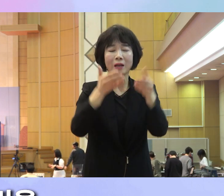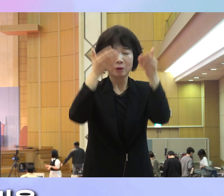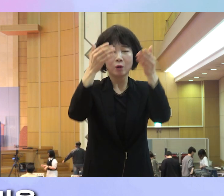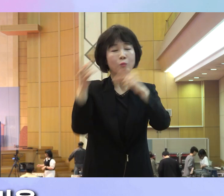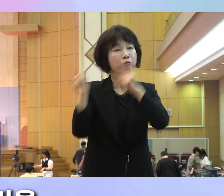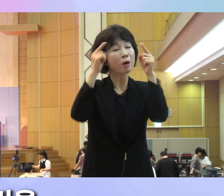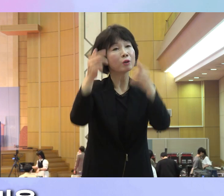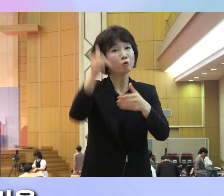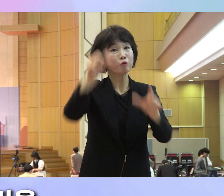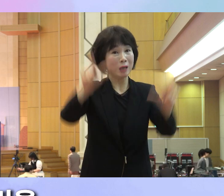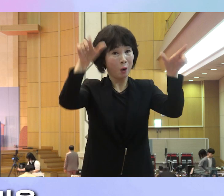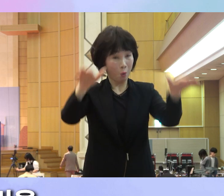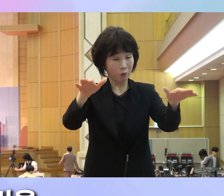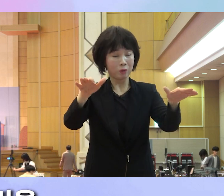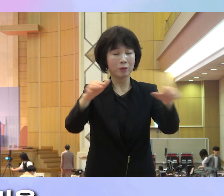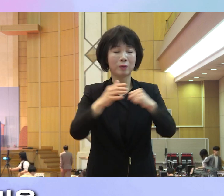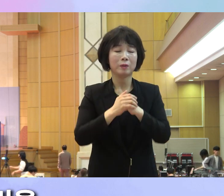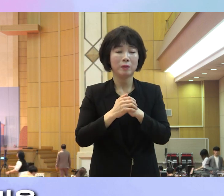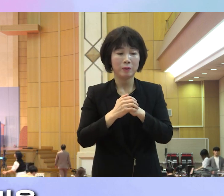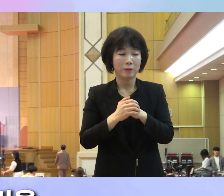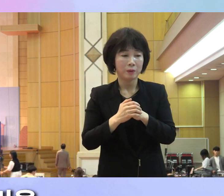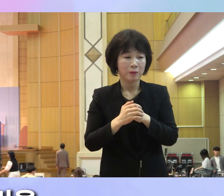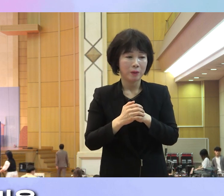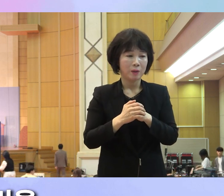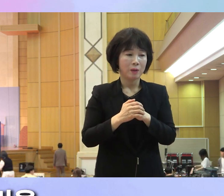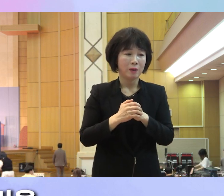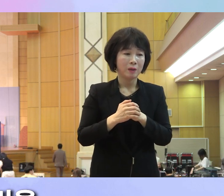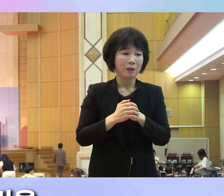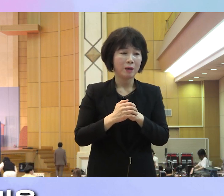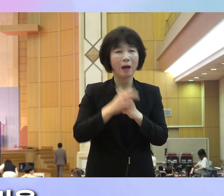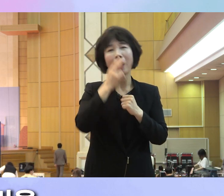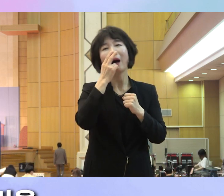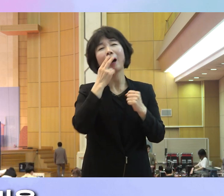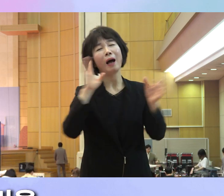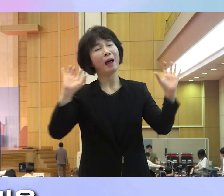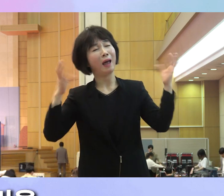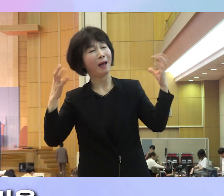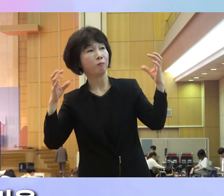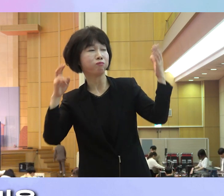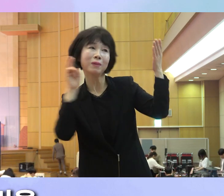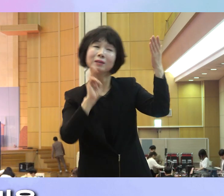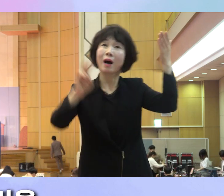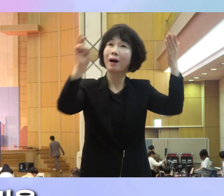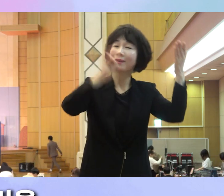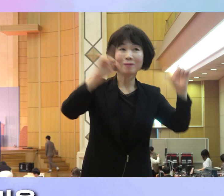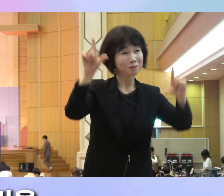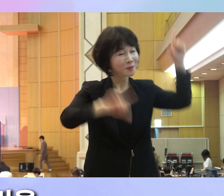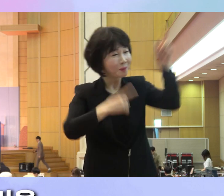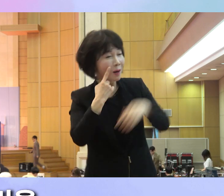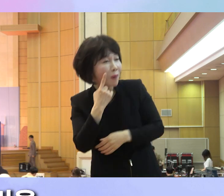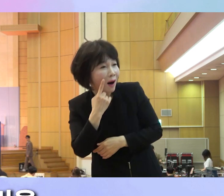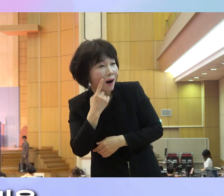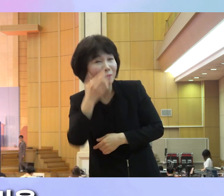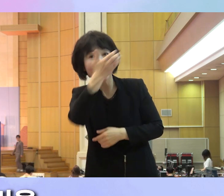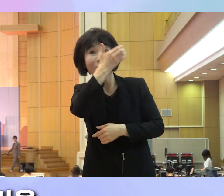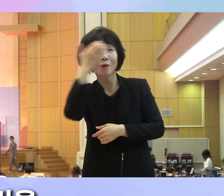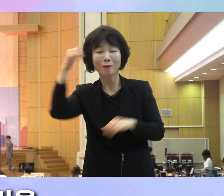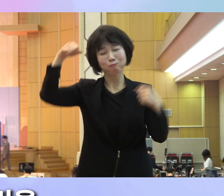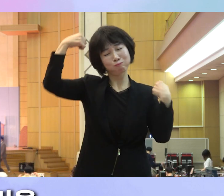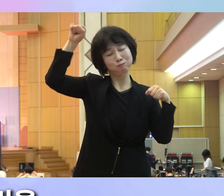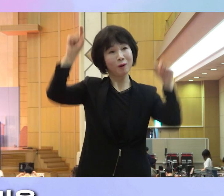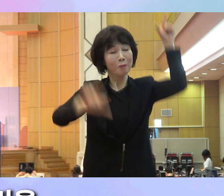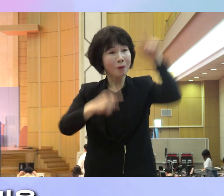또 부활주일 예배를 드리면서 이렇게 어린아이들이 찬양하고 또 청년들이